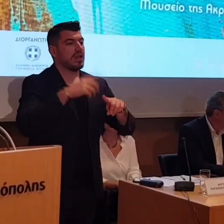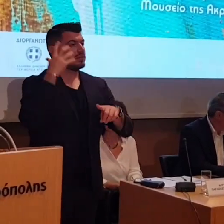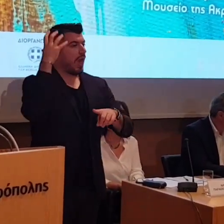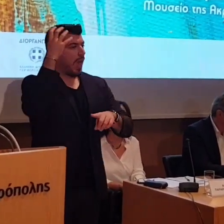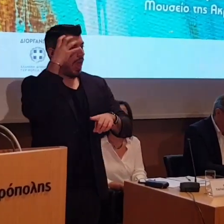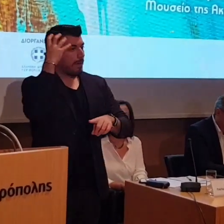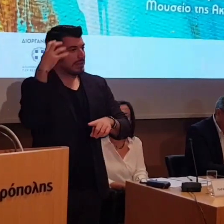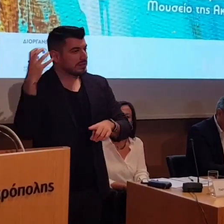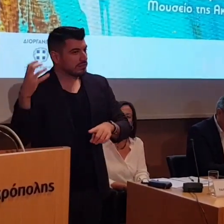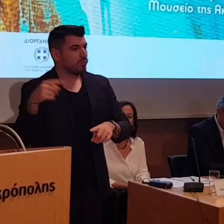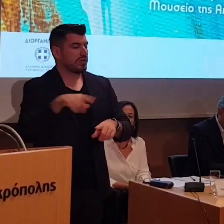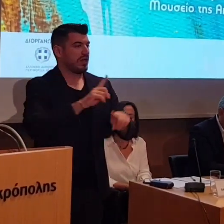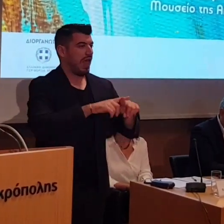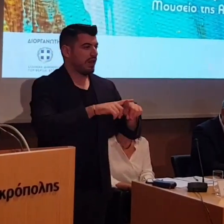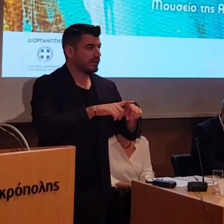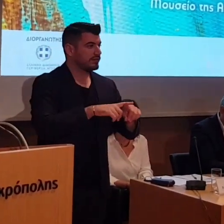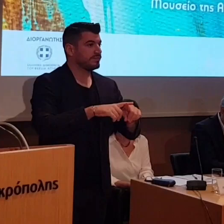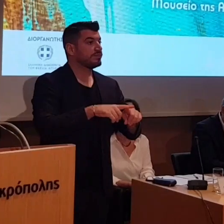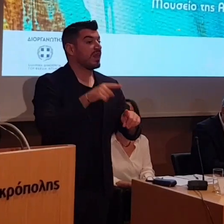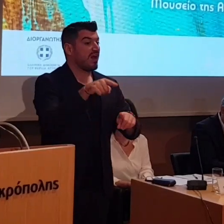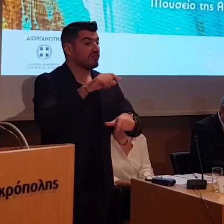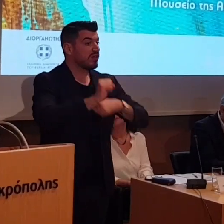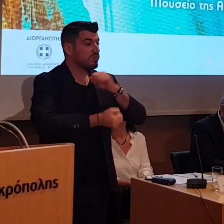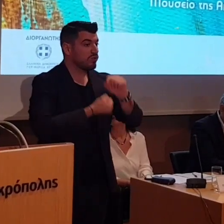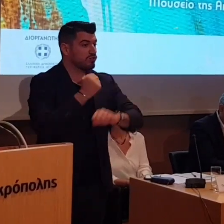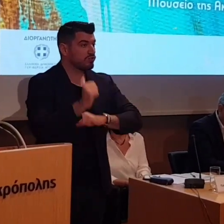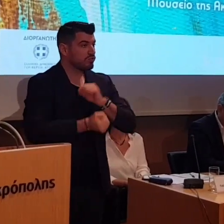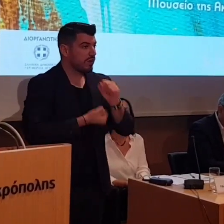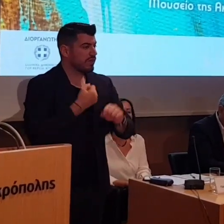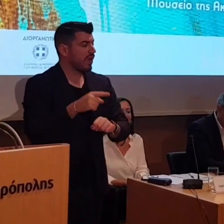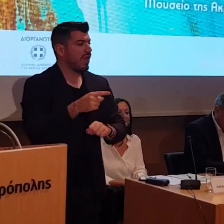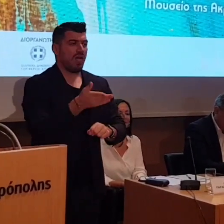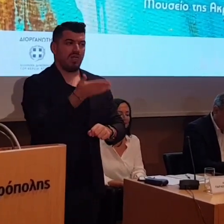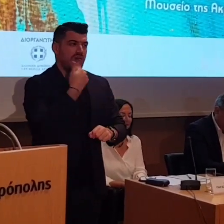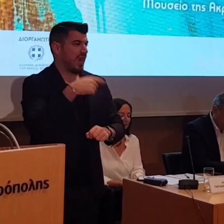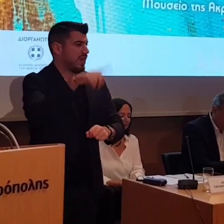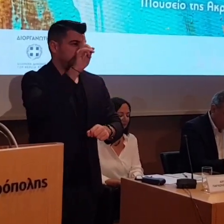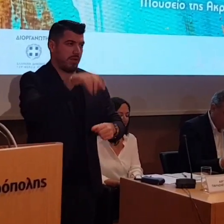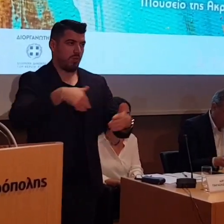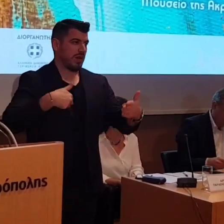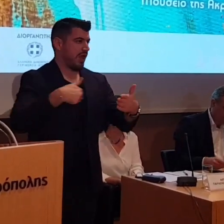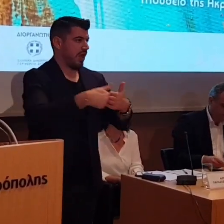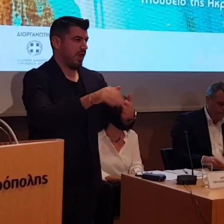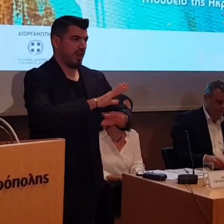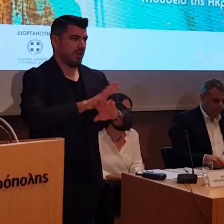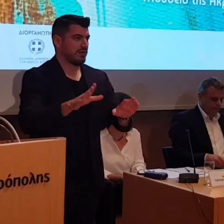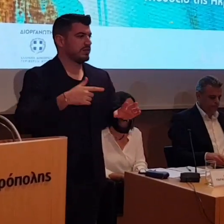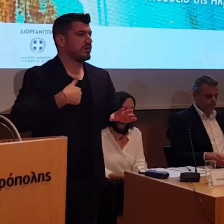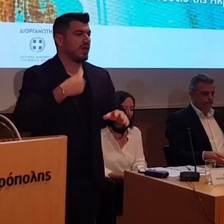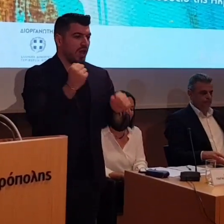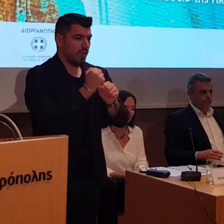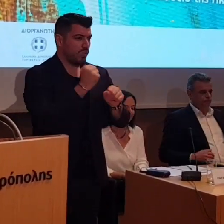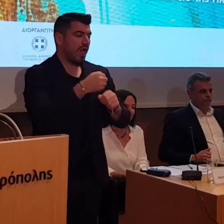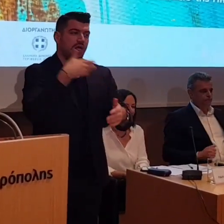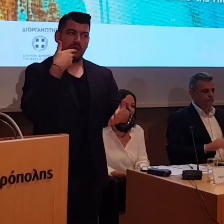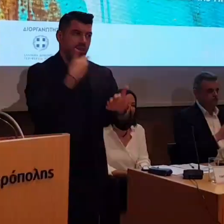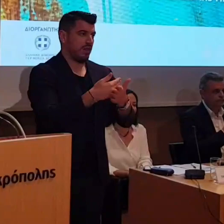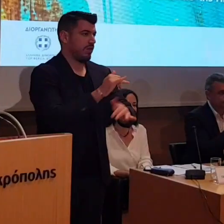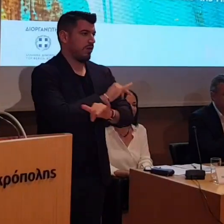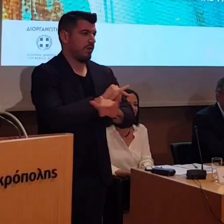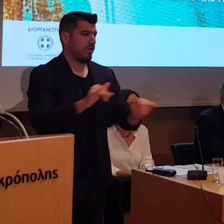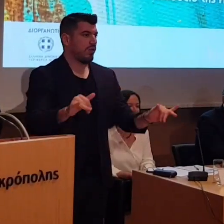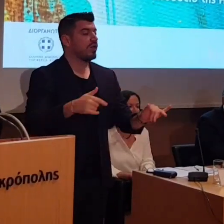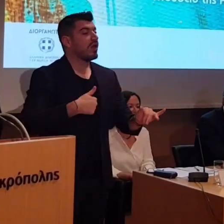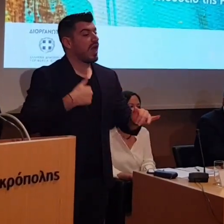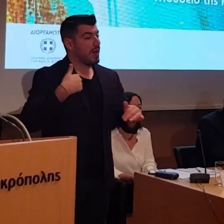μία προσπάθεια η οποία ούτως ή άλλως δεν έχει ημερομηνία λήξης, για να θεωρούμε ότι έχουμε κάνει το συνταγματικό και εθνικό